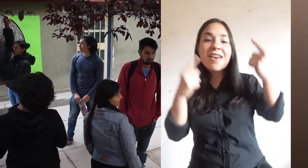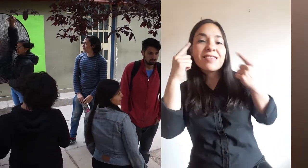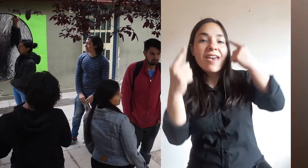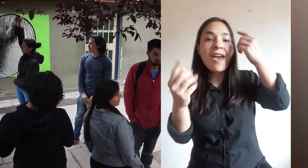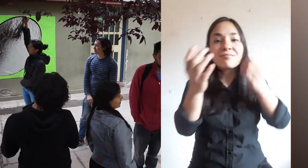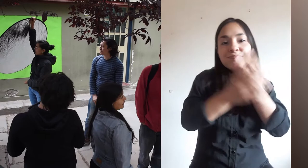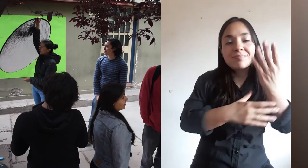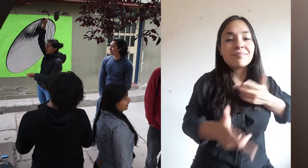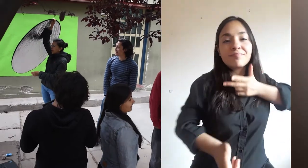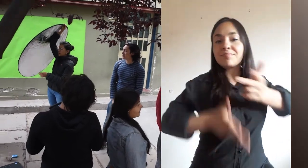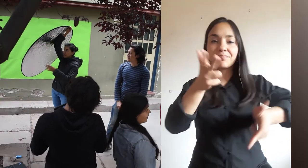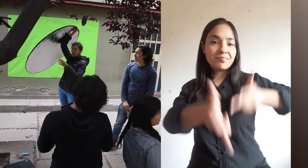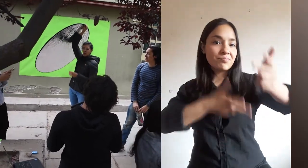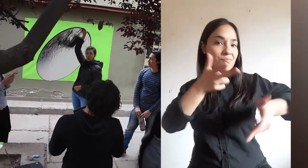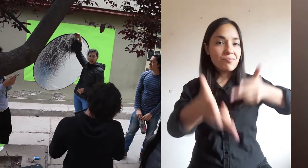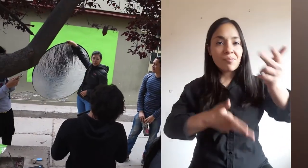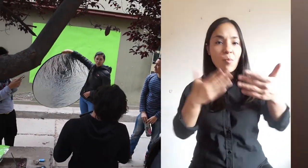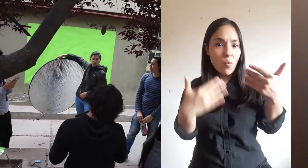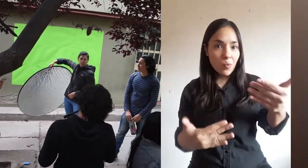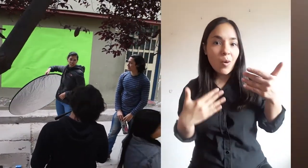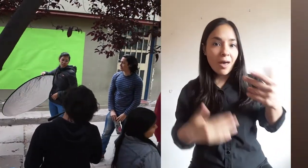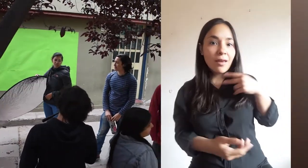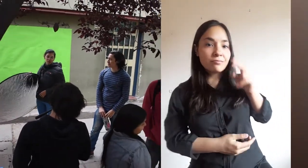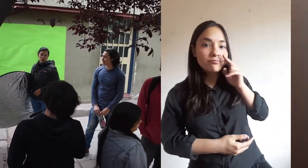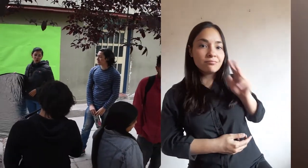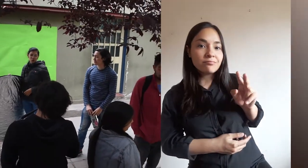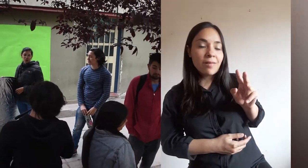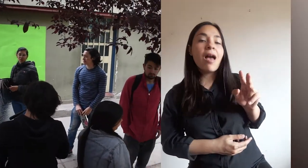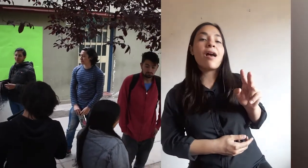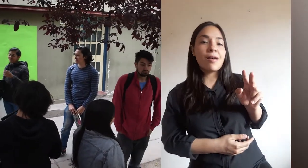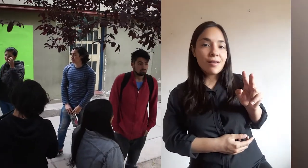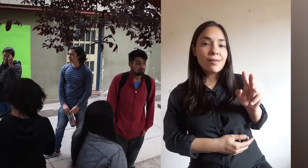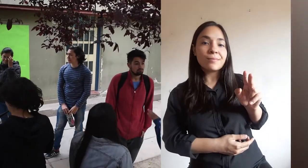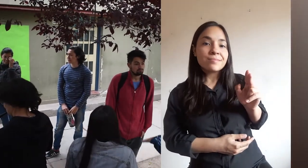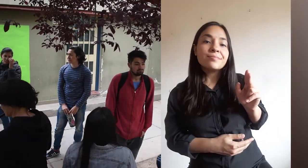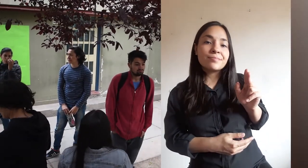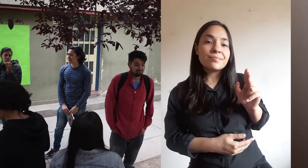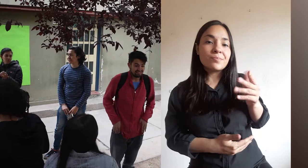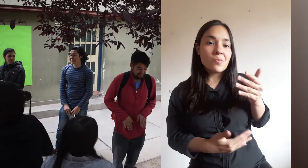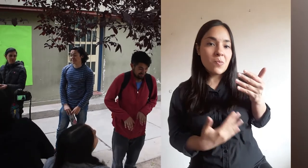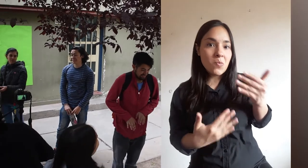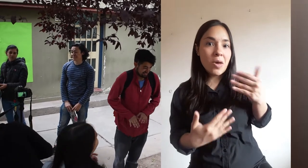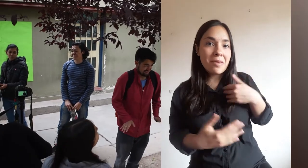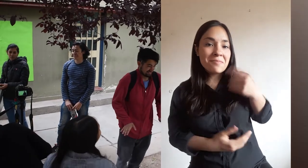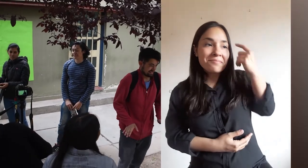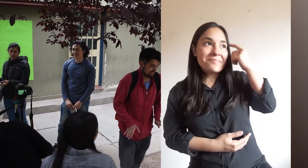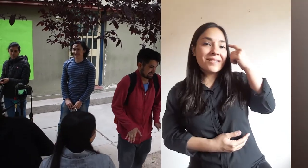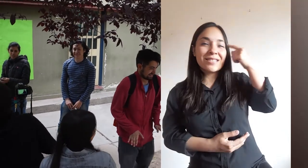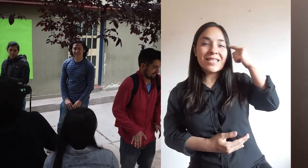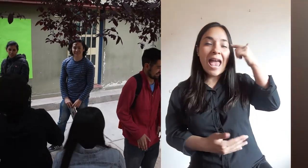creativamente lo que les iba surgiendo, también posibilitaba, ¿no?